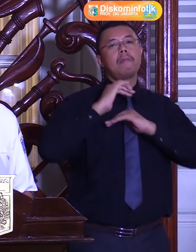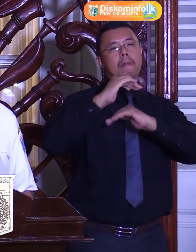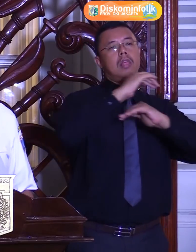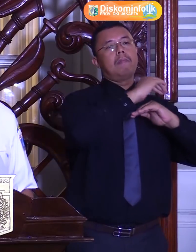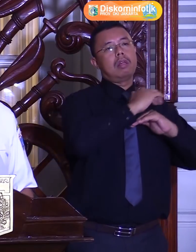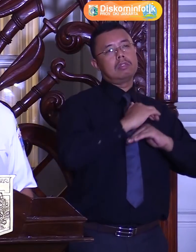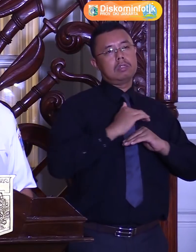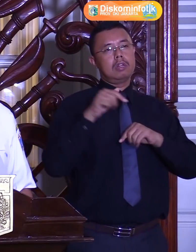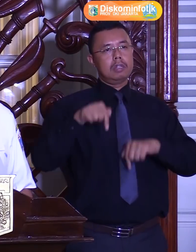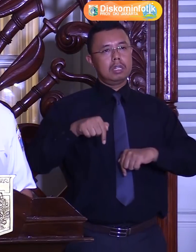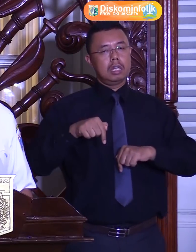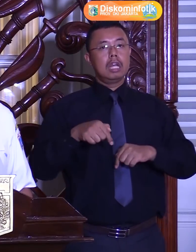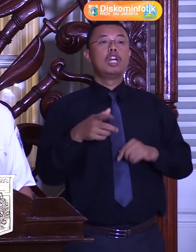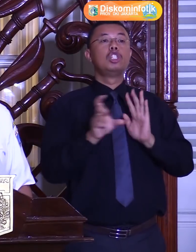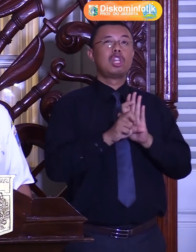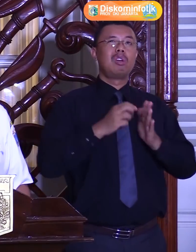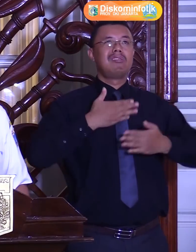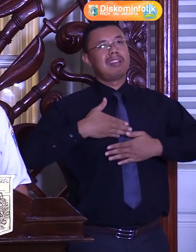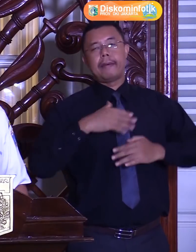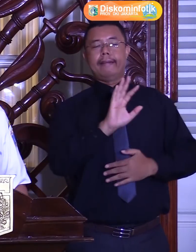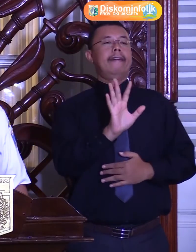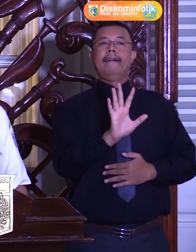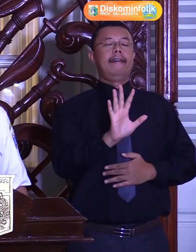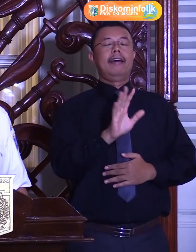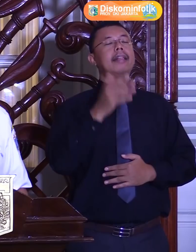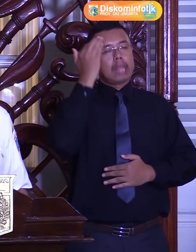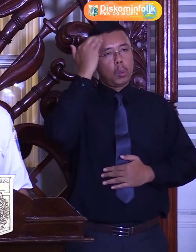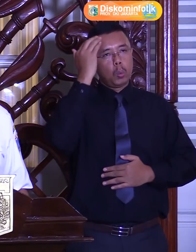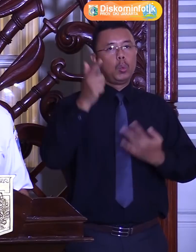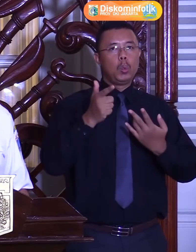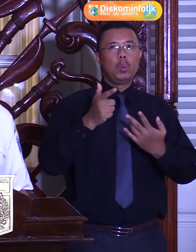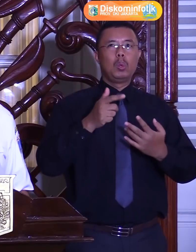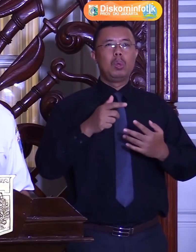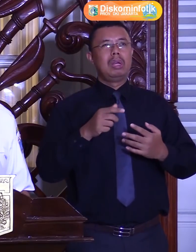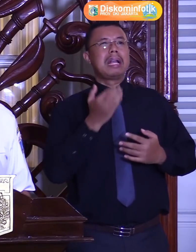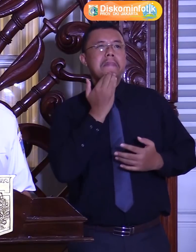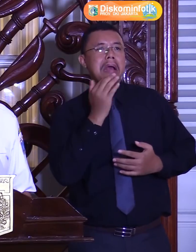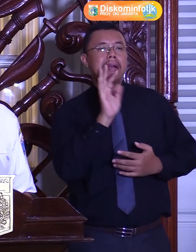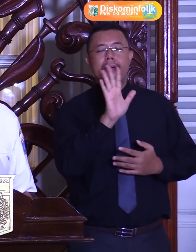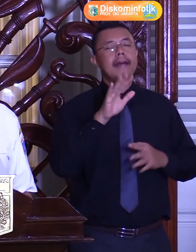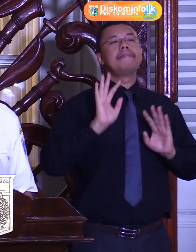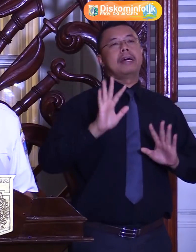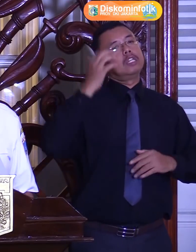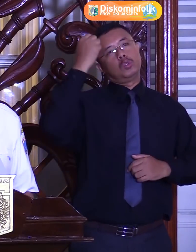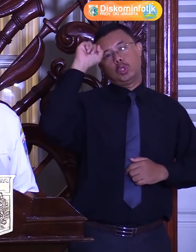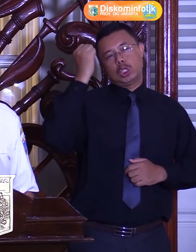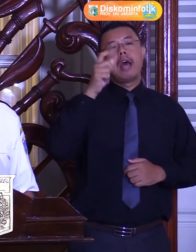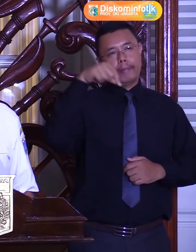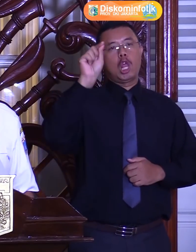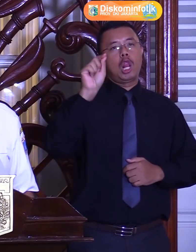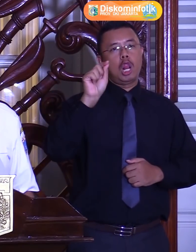ini. Apakah nyaman? Tentu tidak. Apakah memudahkan? Banyak ini akan